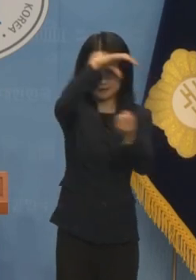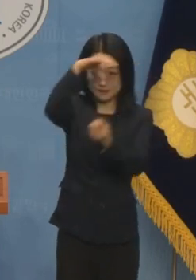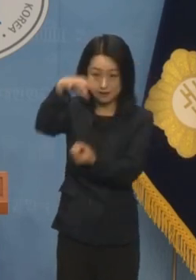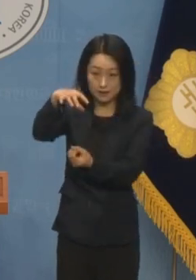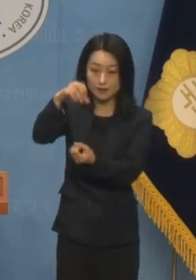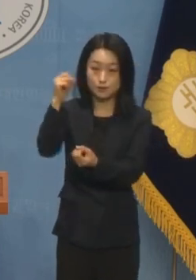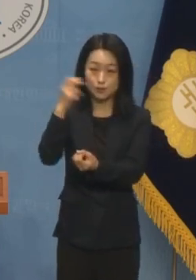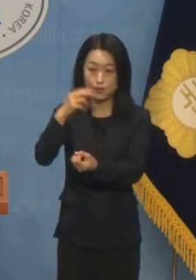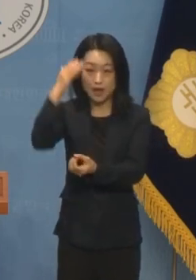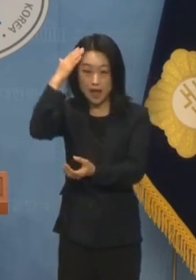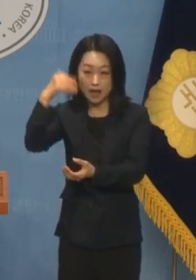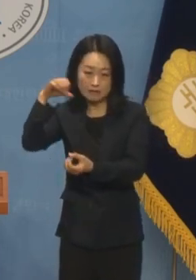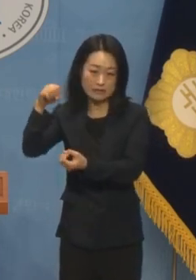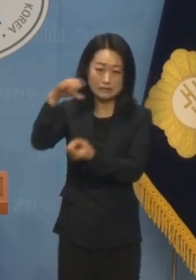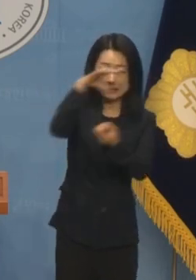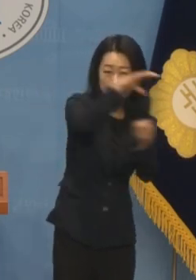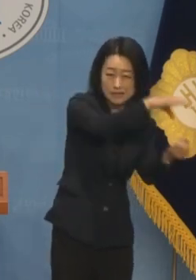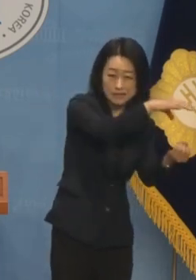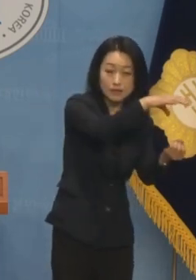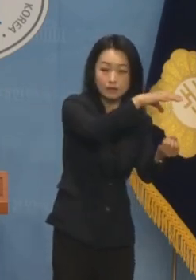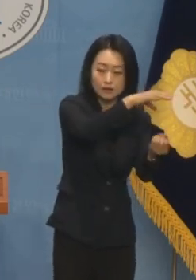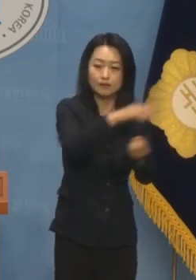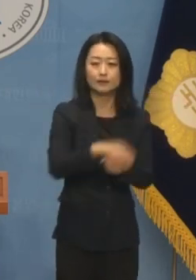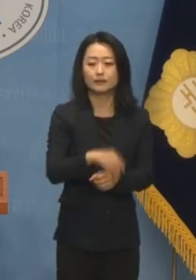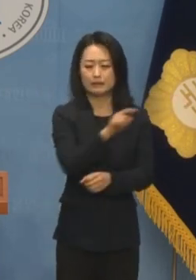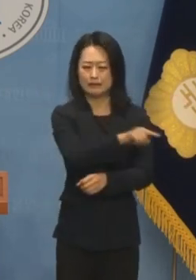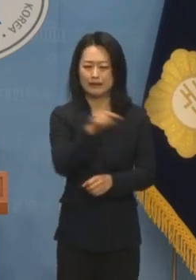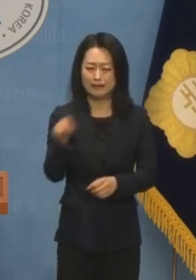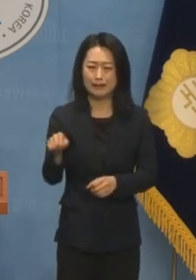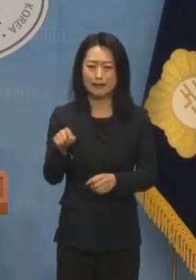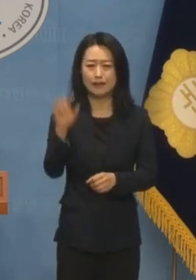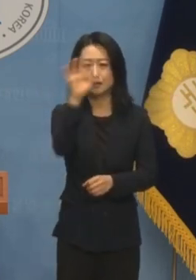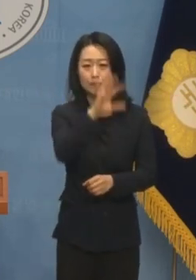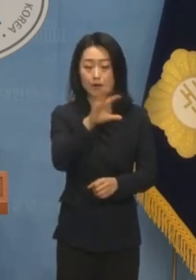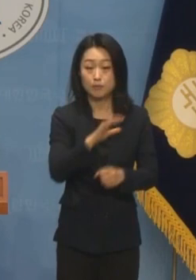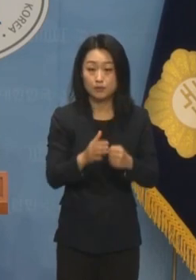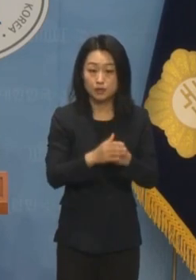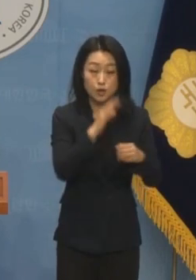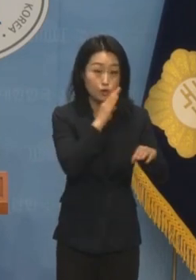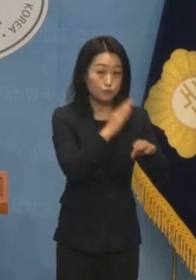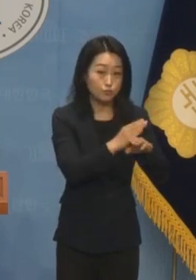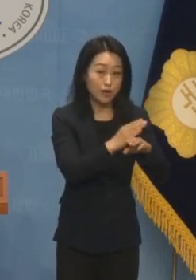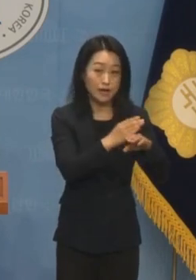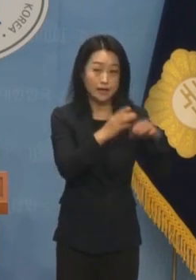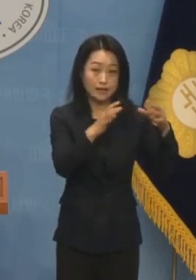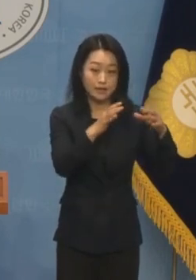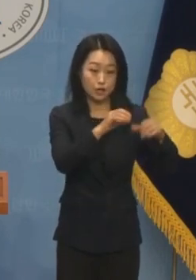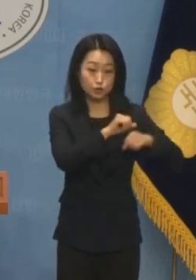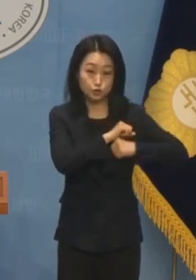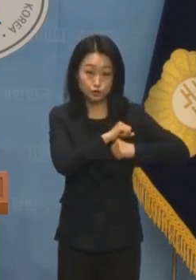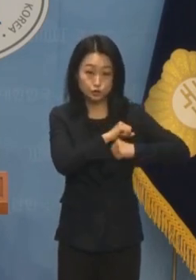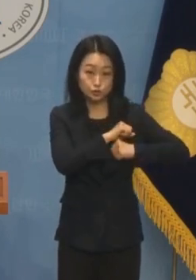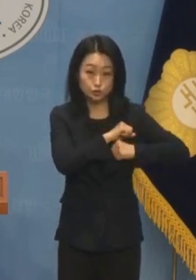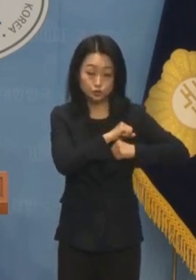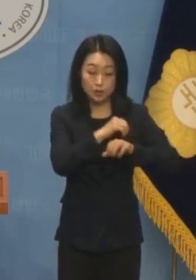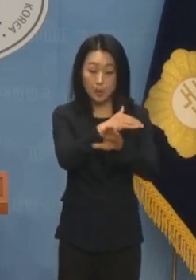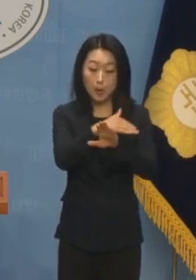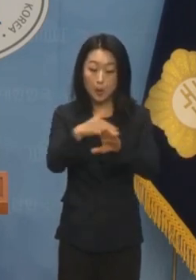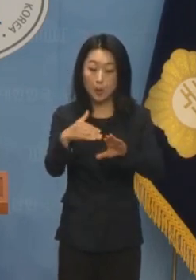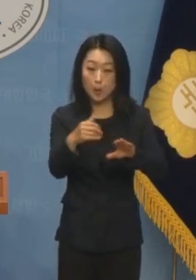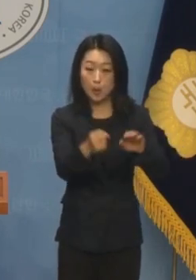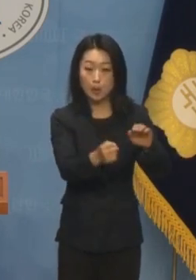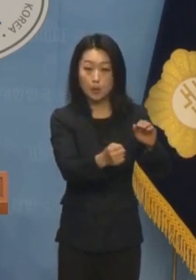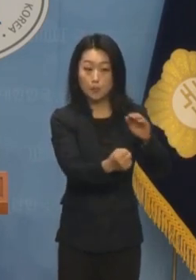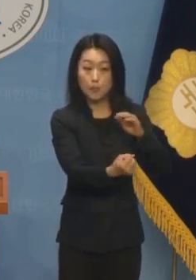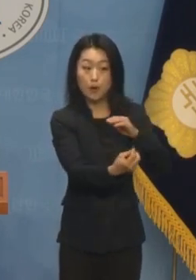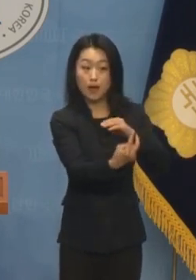전단이 남북을 오가는 상황 속에 북한군이 중부전선 군사 분계선을 넘어왔다가 우리